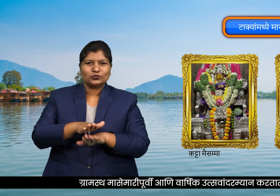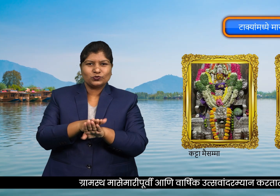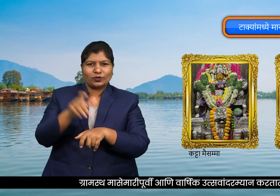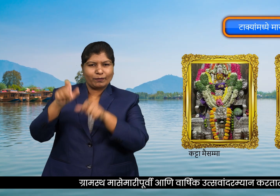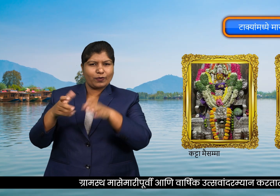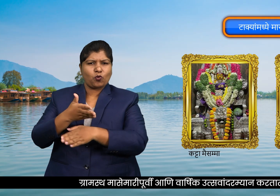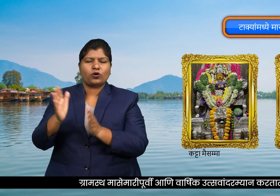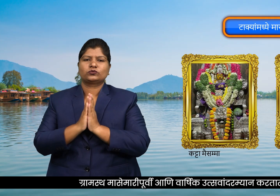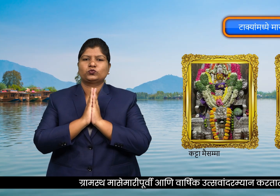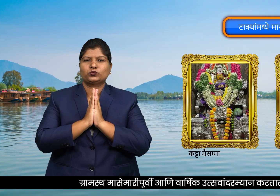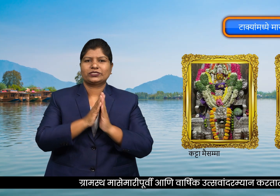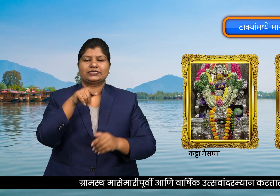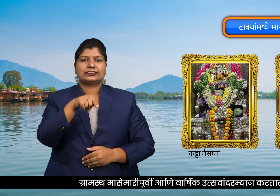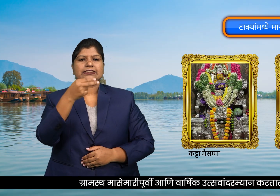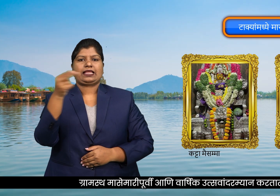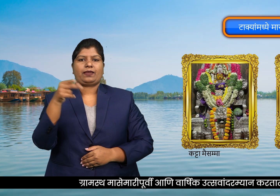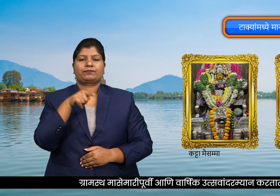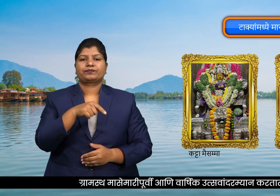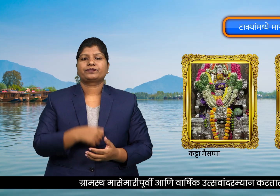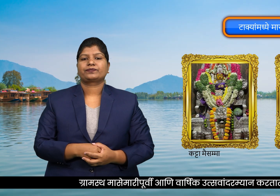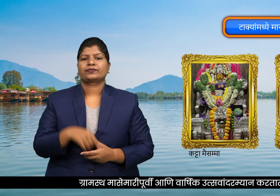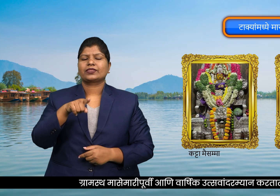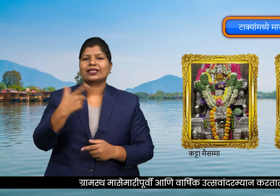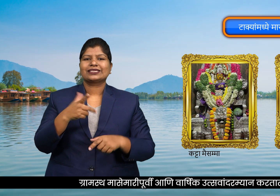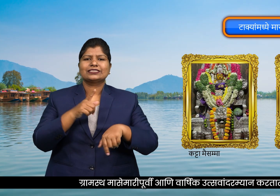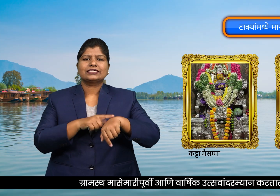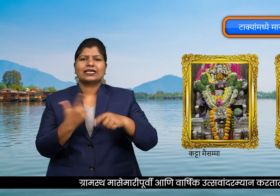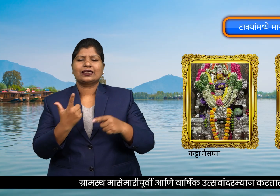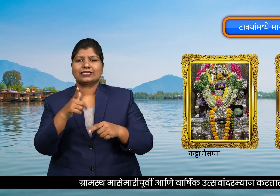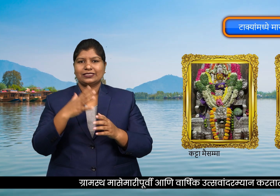मासेमारीपूर्वी आणि वार्षिक उत्सवादरम्यान करतात.